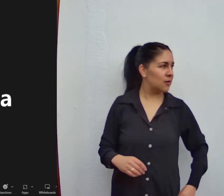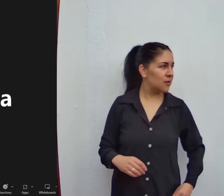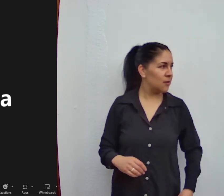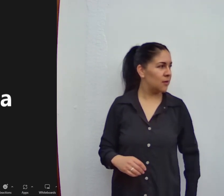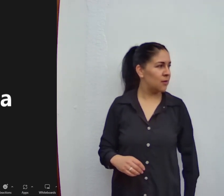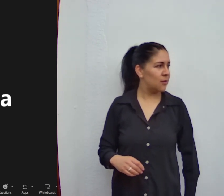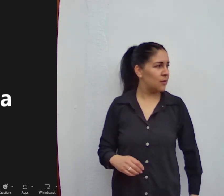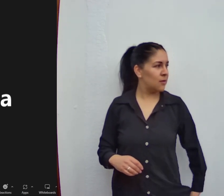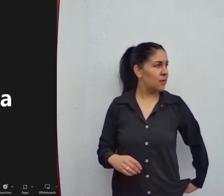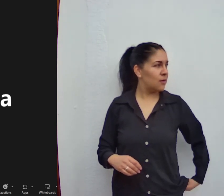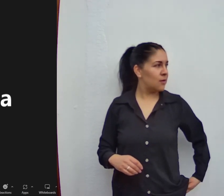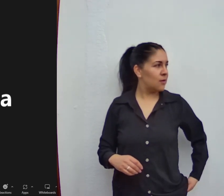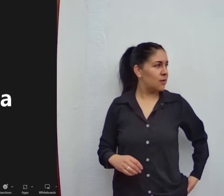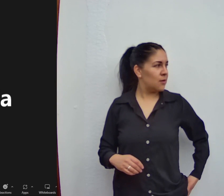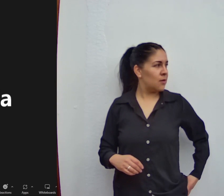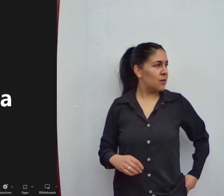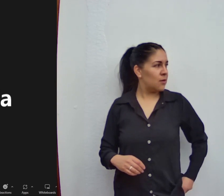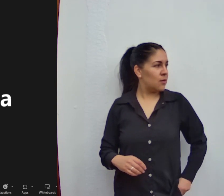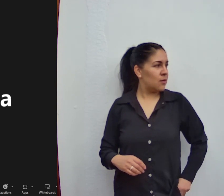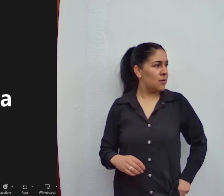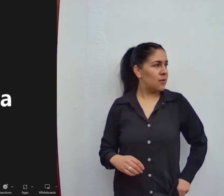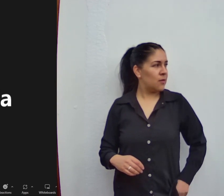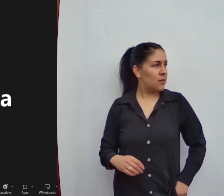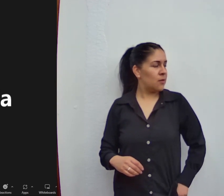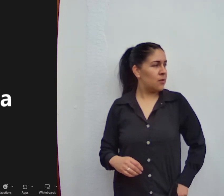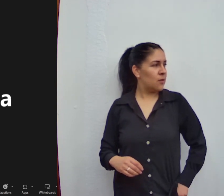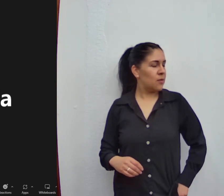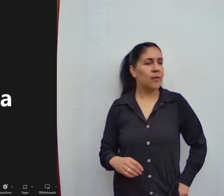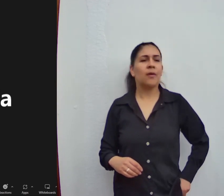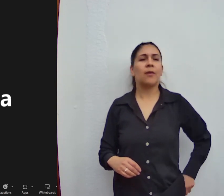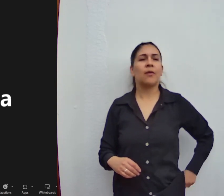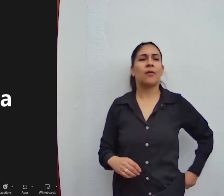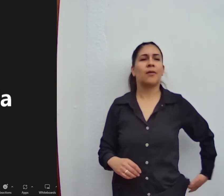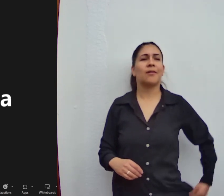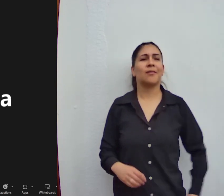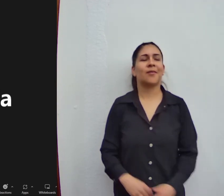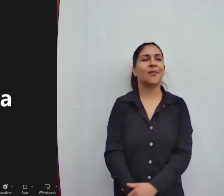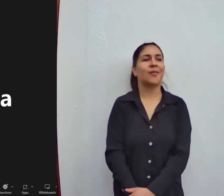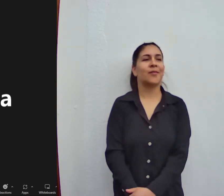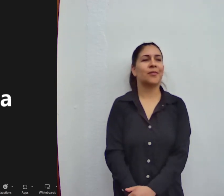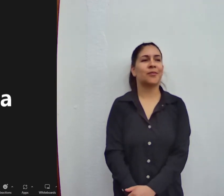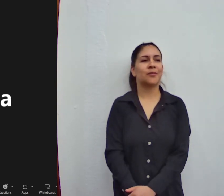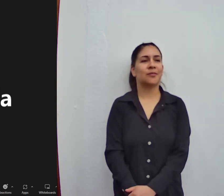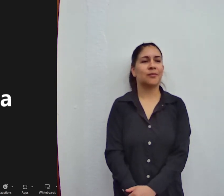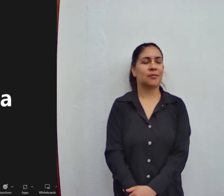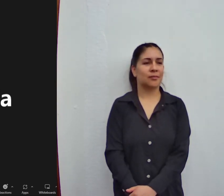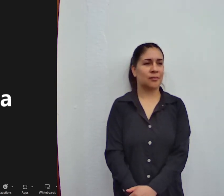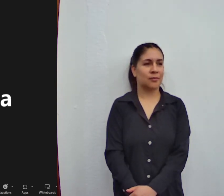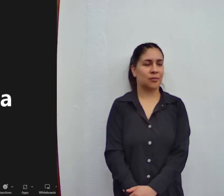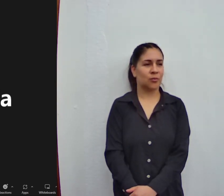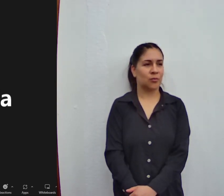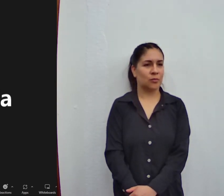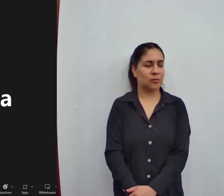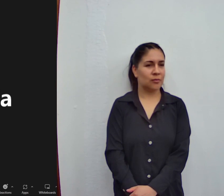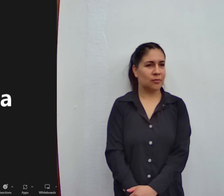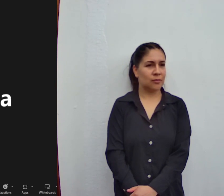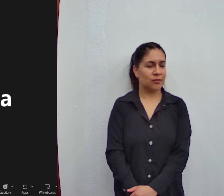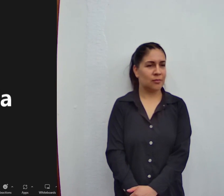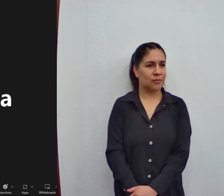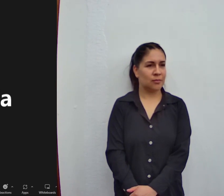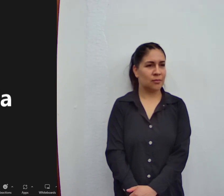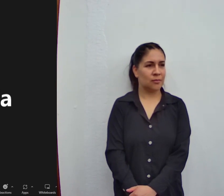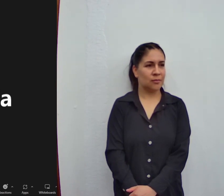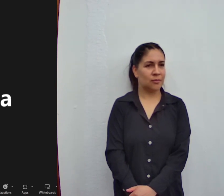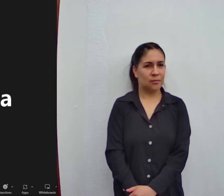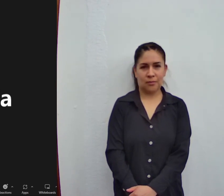ir avanzando en esta posibilidad de que las personas fueran visibles. Uno de ellos son las convenciones del que México está suscrito, que